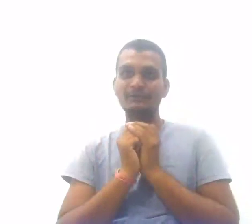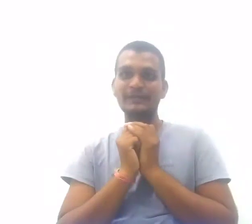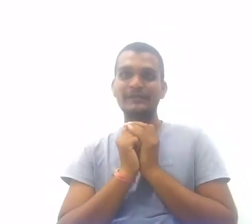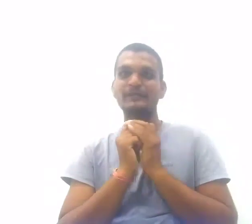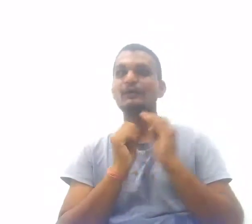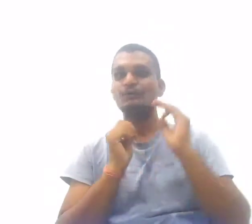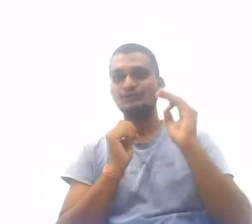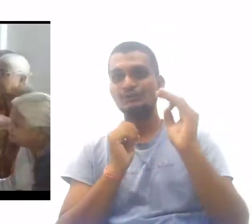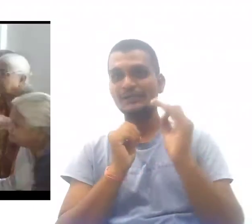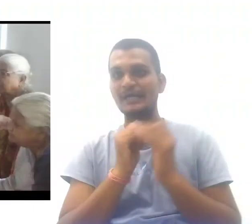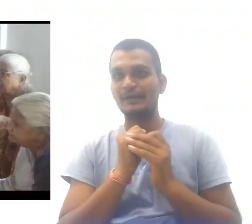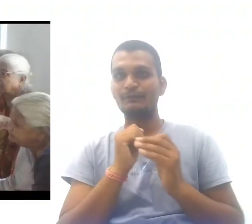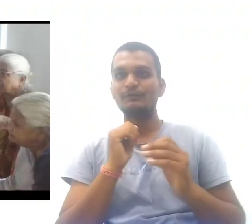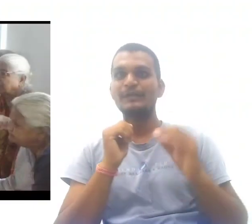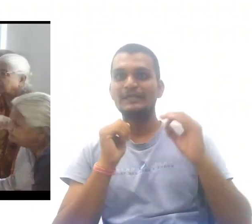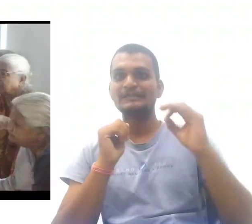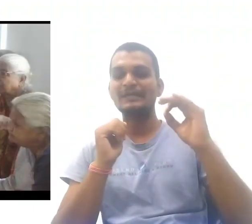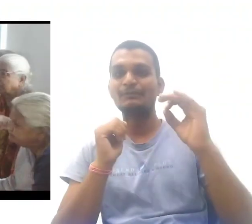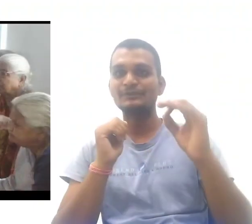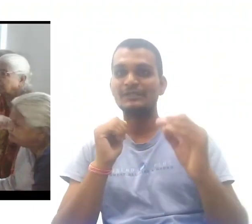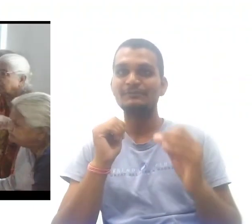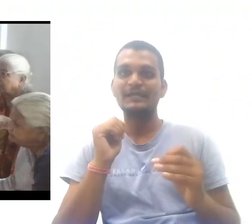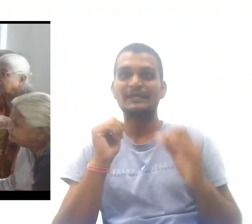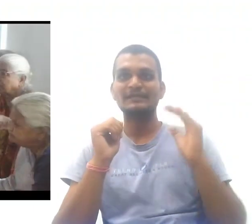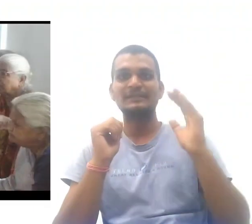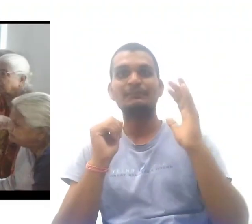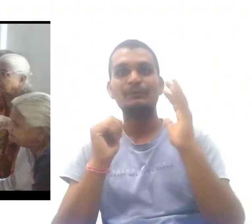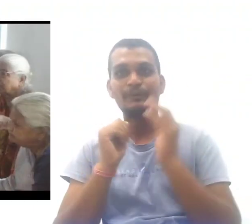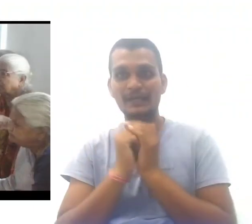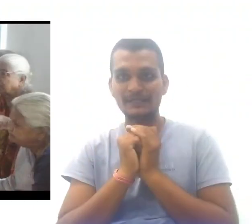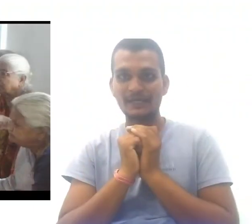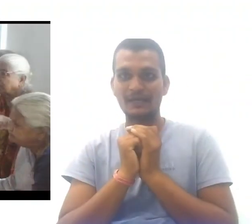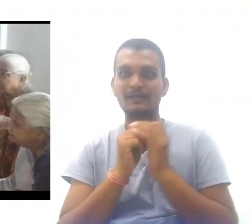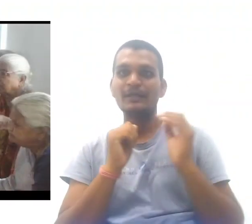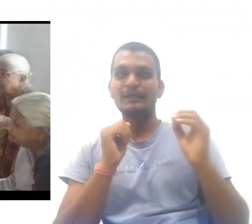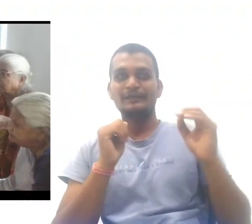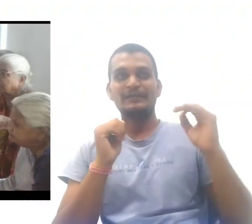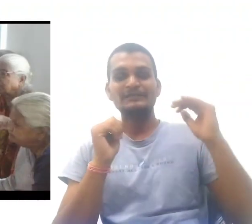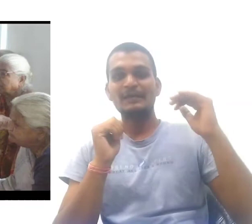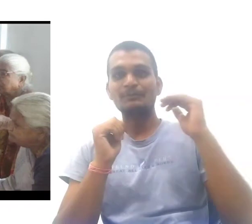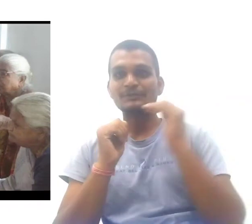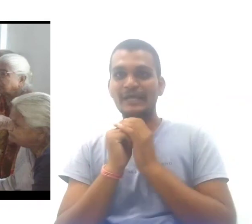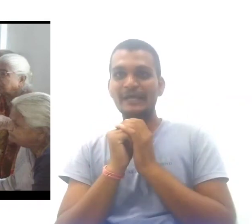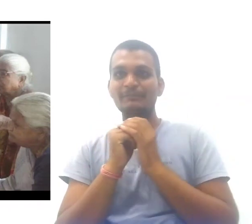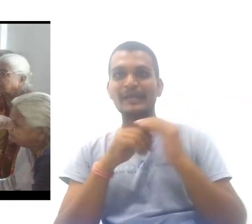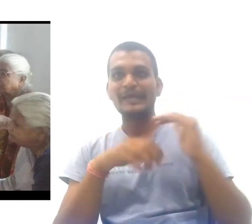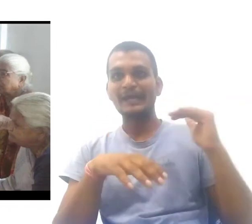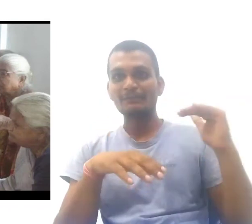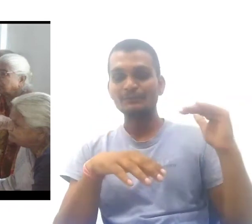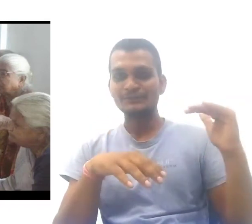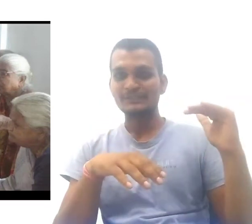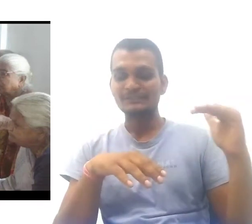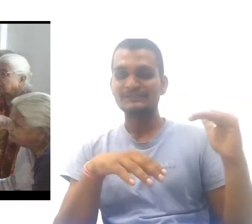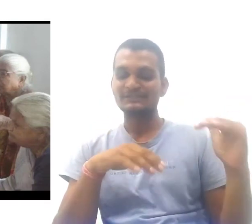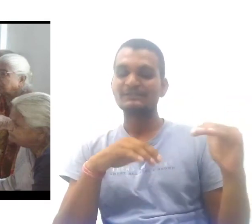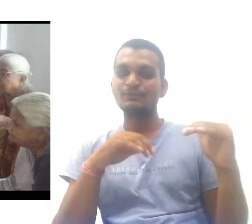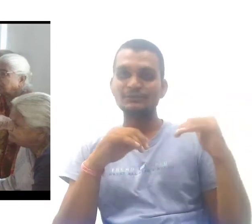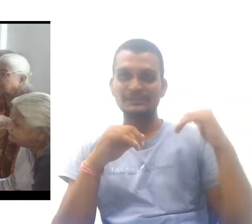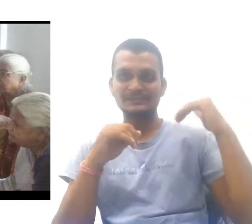हुए हैं, वो सोचना उन्होंने कैसे आपको जन्म दिया, कैसे आपको बड़ा किया, कैसे आपको इस लायक बनाया कि आप उस स्तर